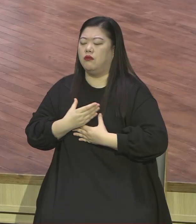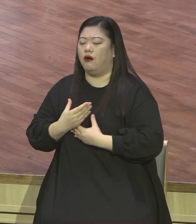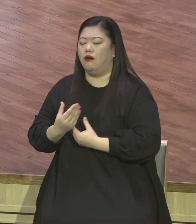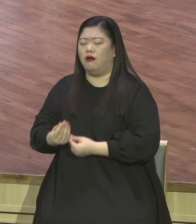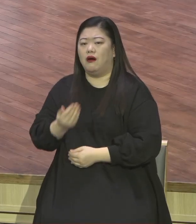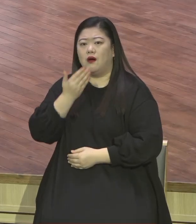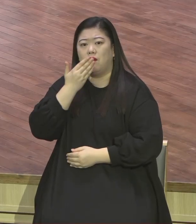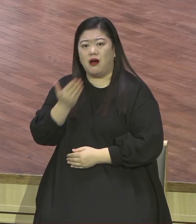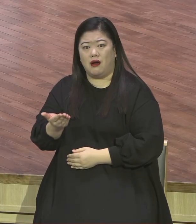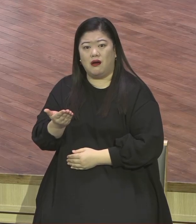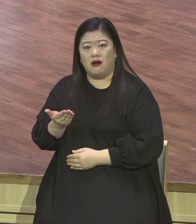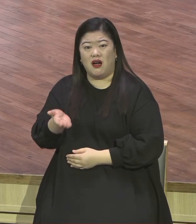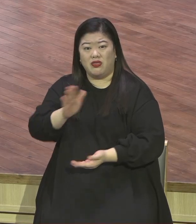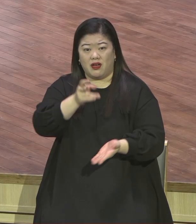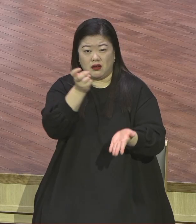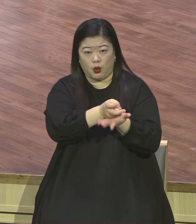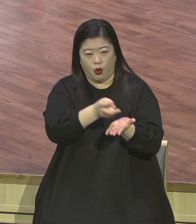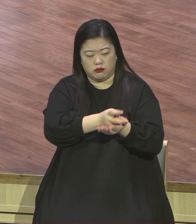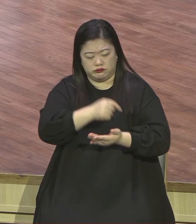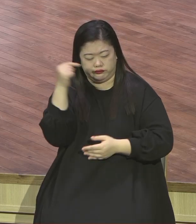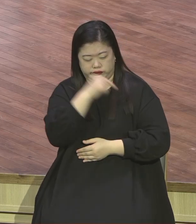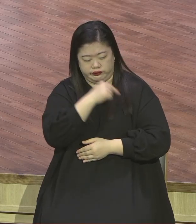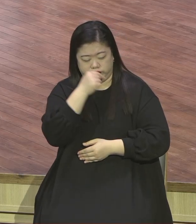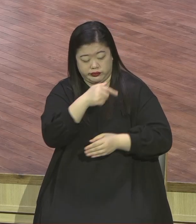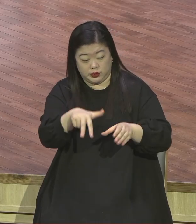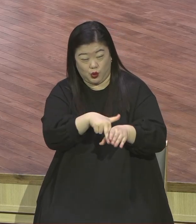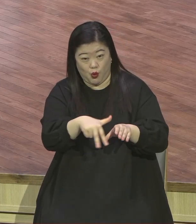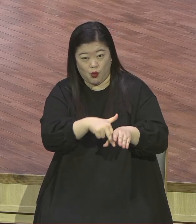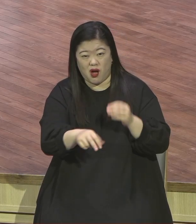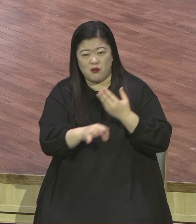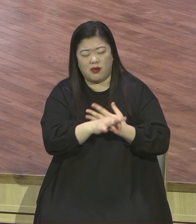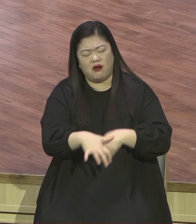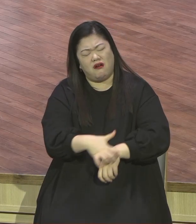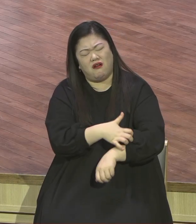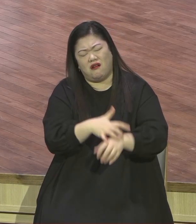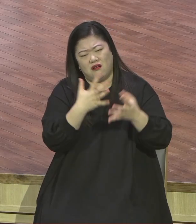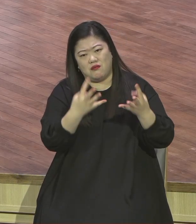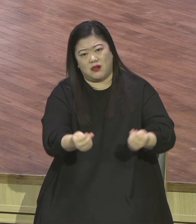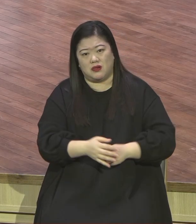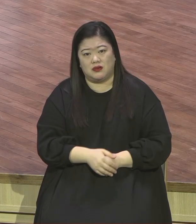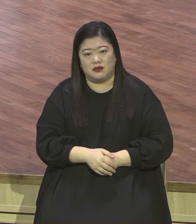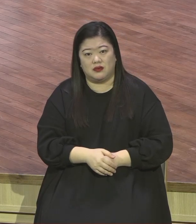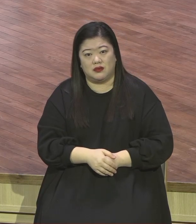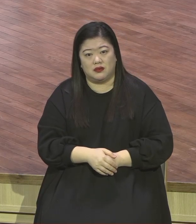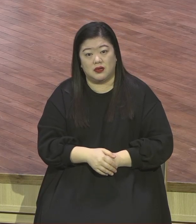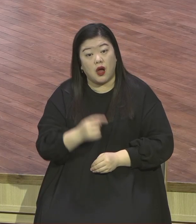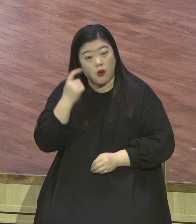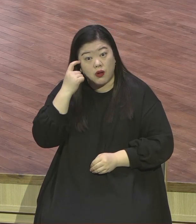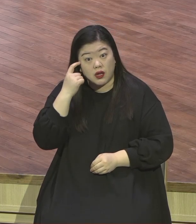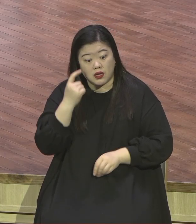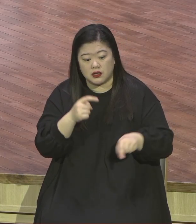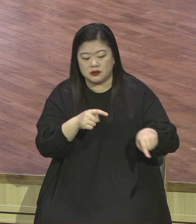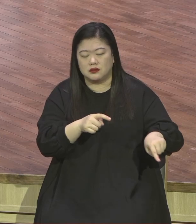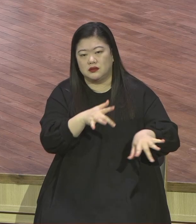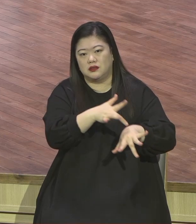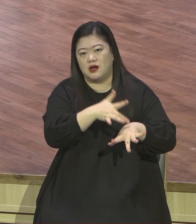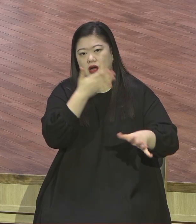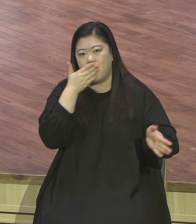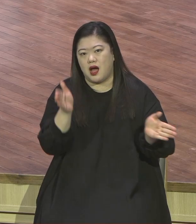어떻게 하시는지 복음을 깨닫지 못하게 하는 뭐요? 사단의 전략에 속고 있어요